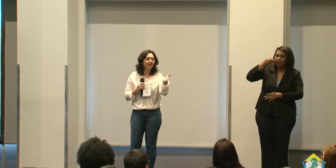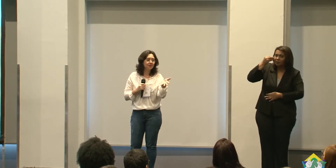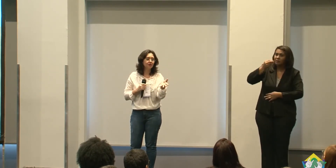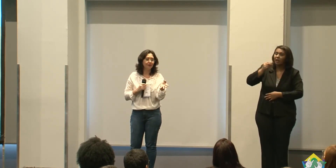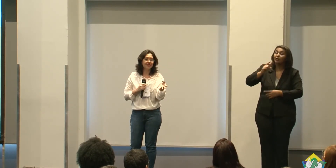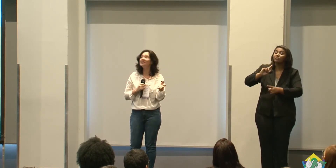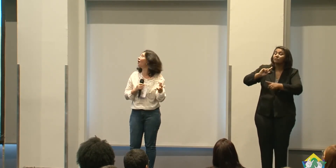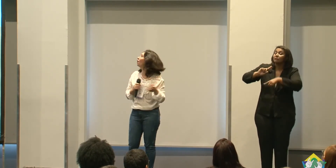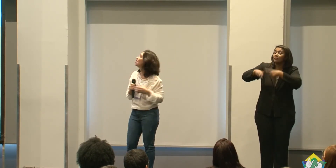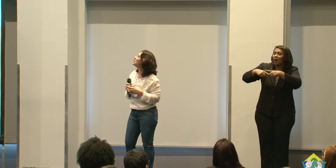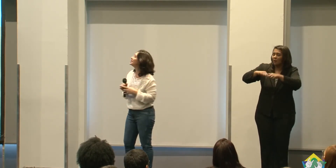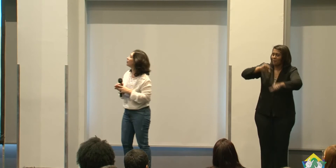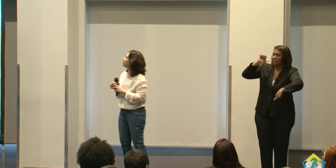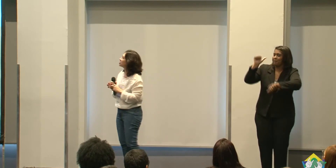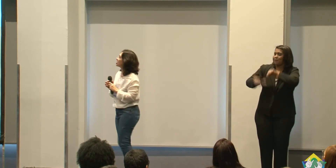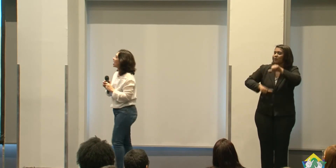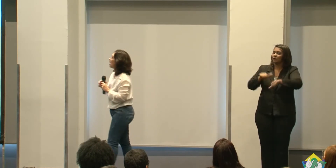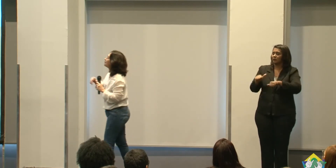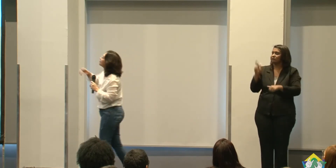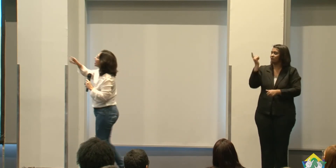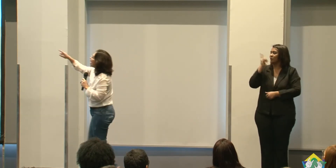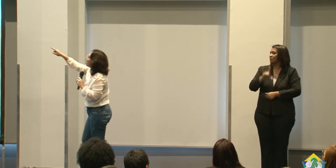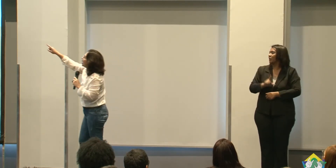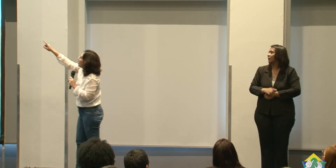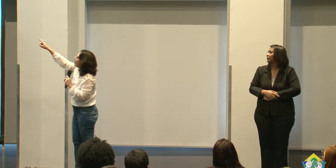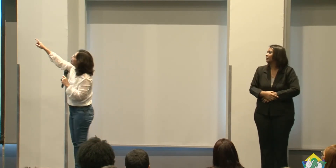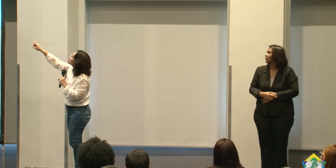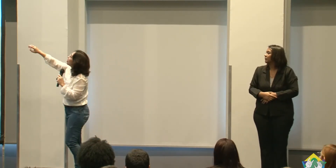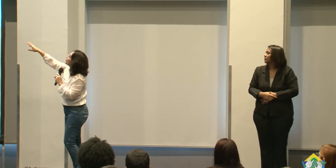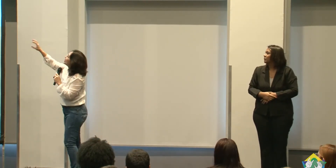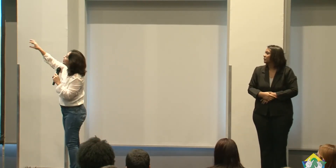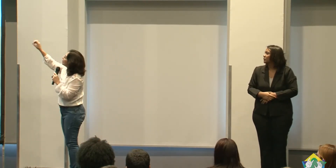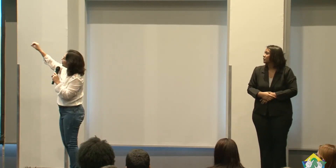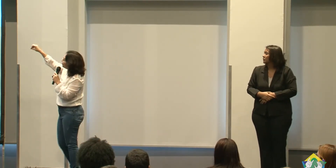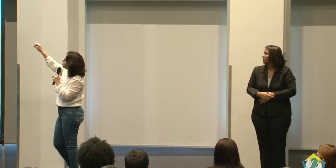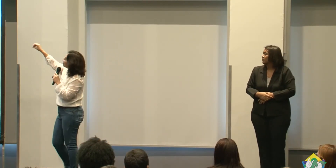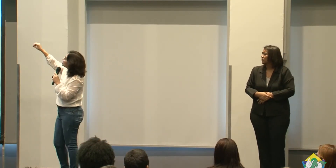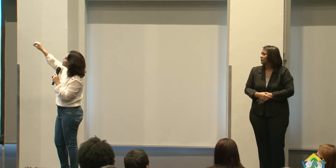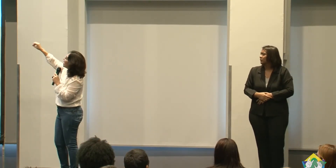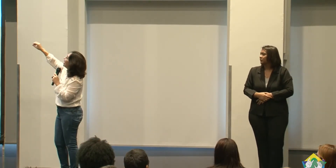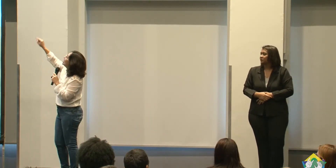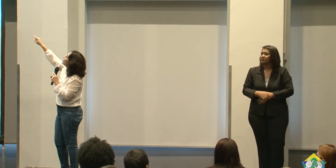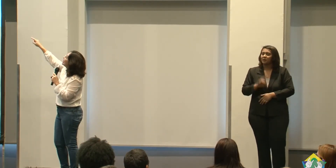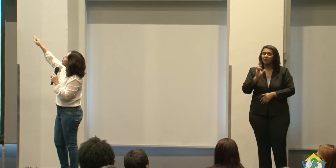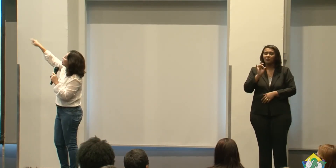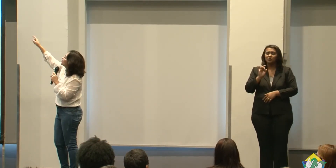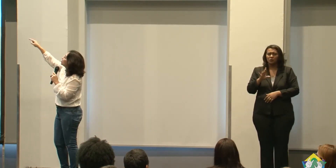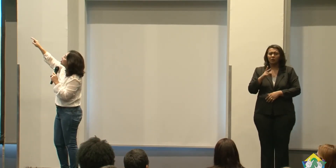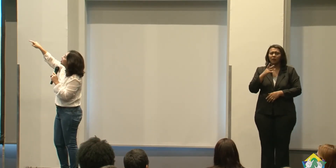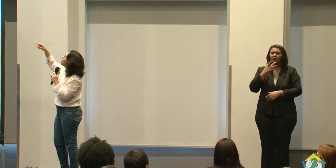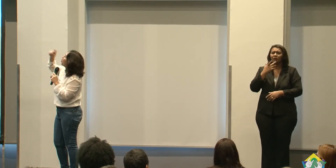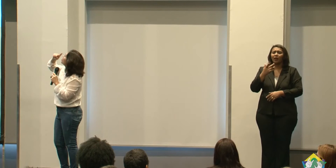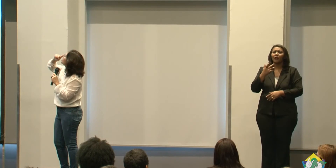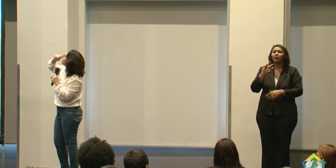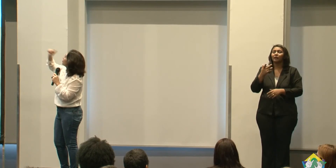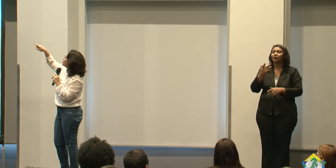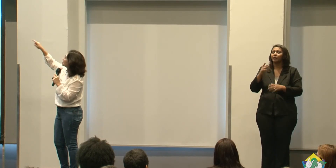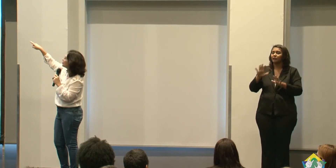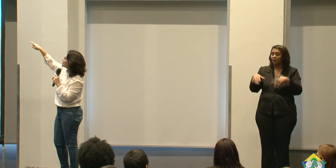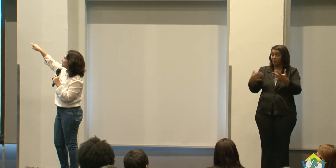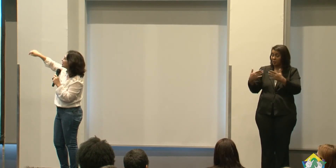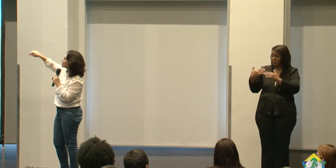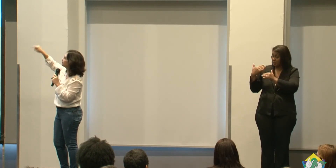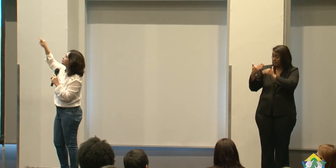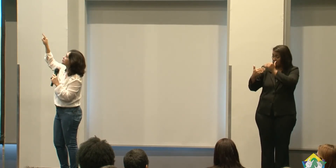uma transformação. Então, veja lá, só para enfatizar que para a gente, então, desenvolver